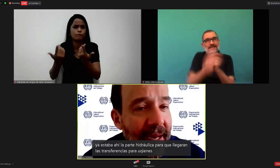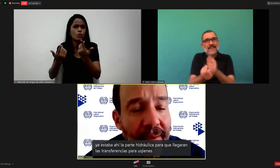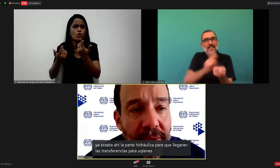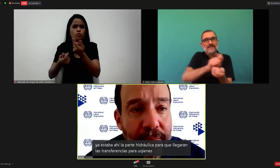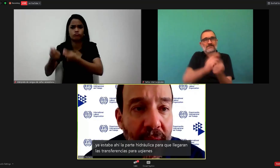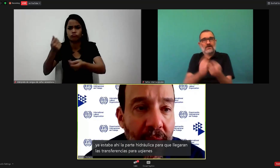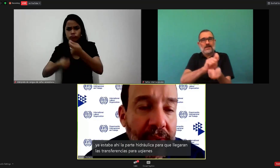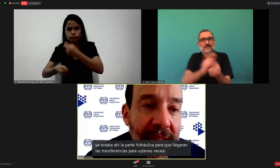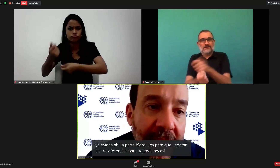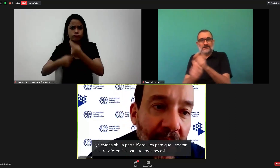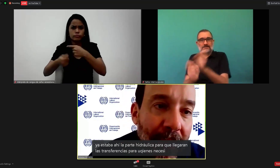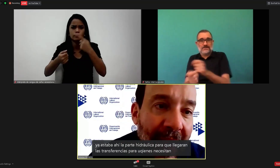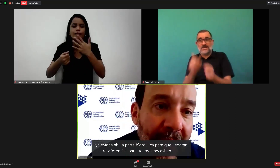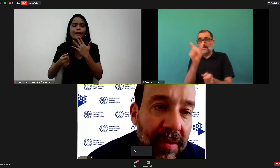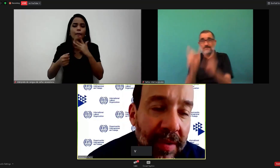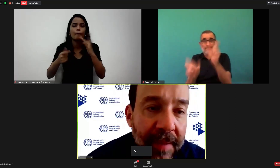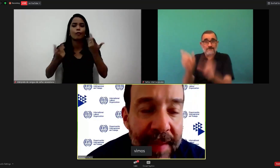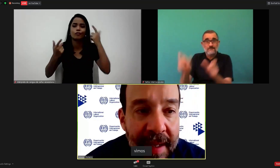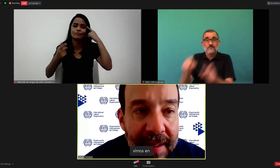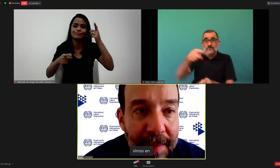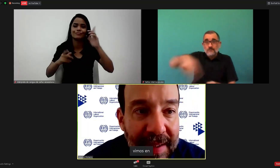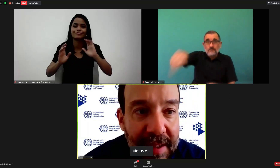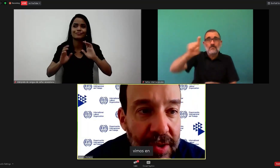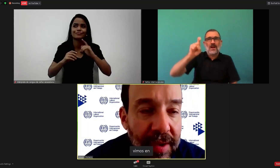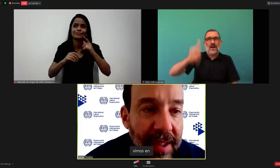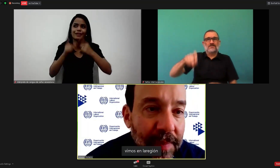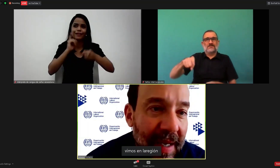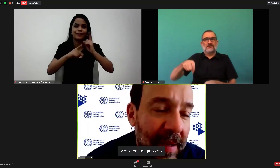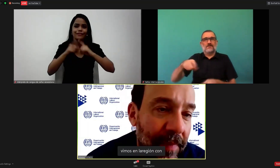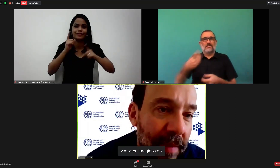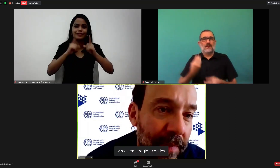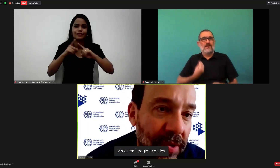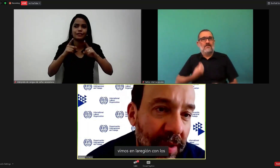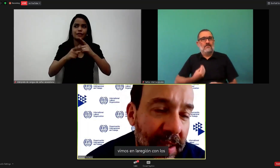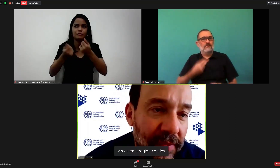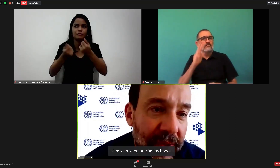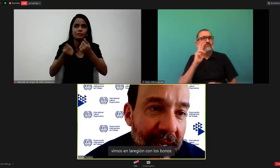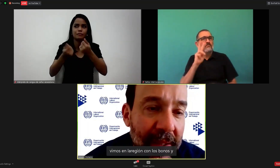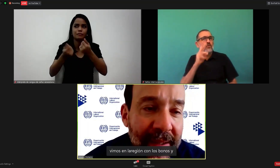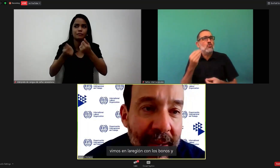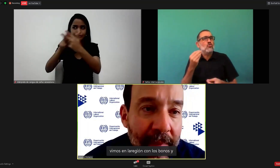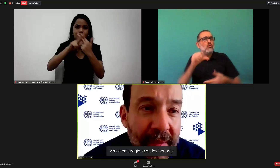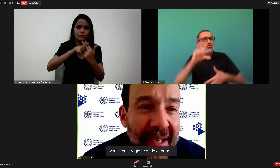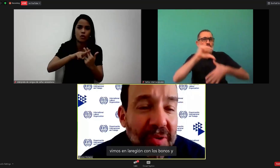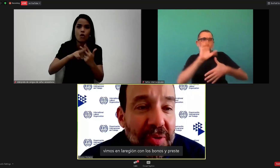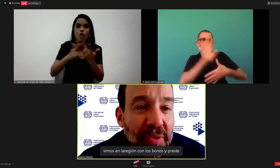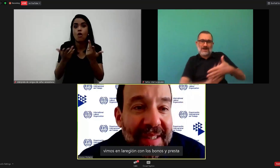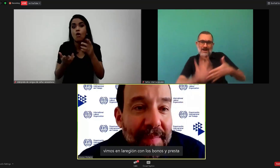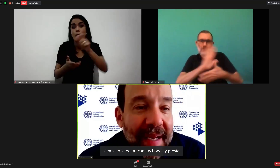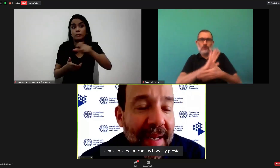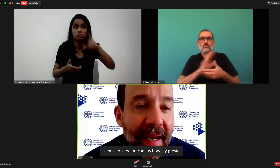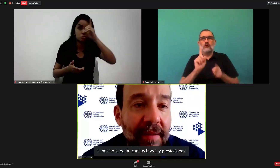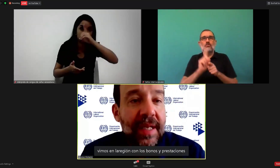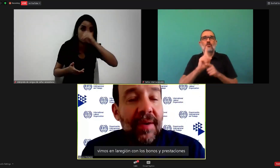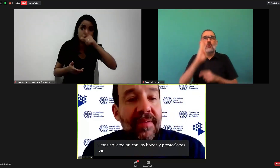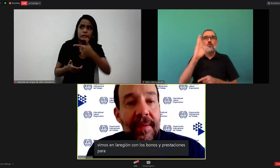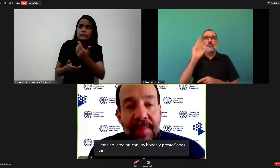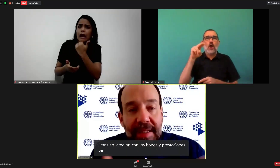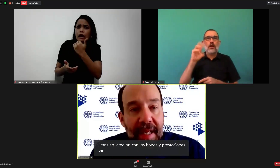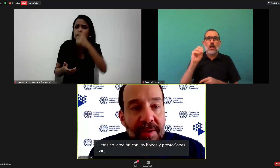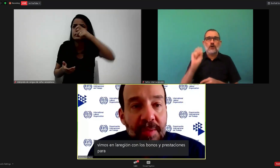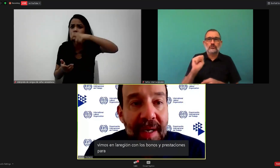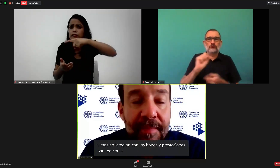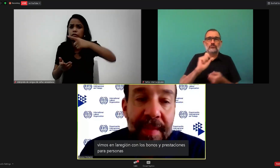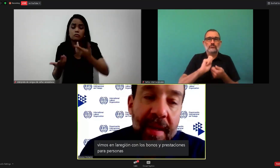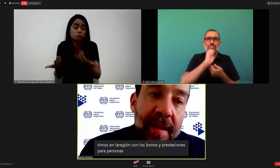en especial con los bonos, con el pagamento de prestaciones para personas vulnerables, primero que no se sabía quién eran, o sea, no